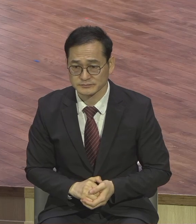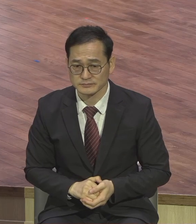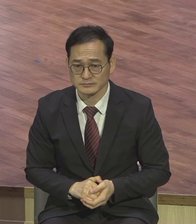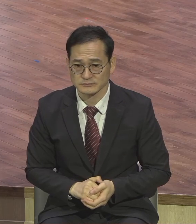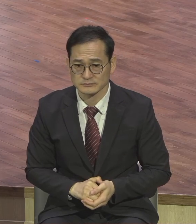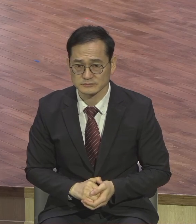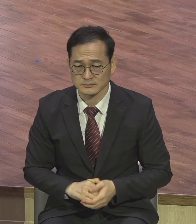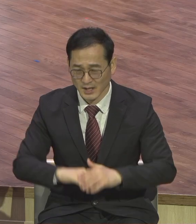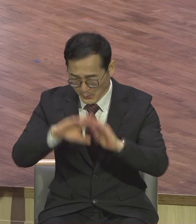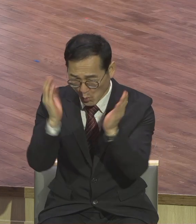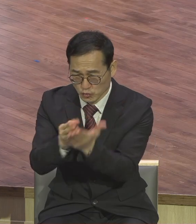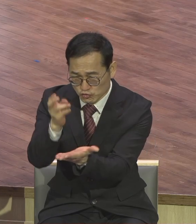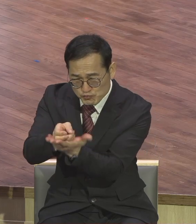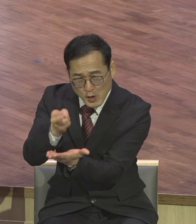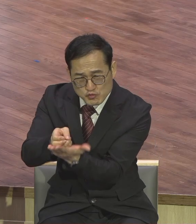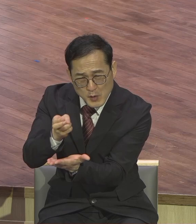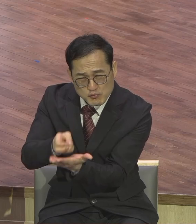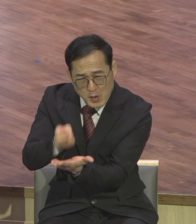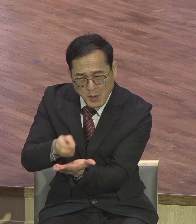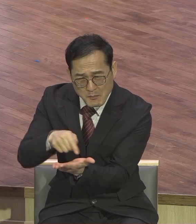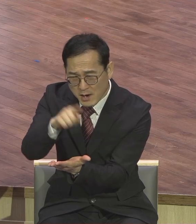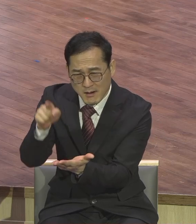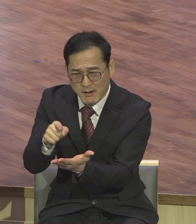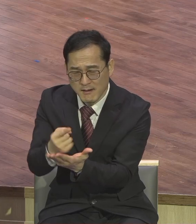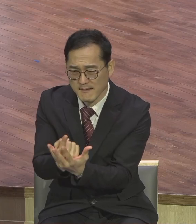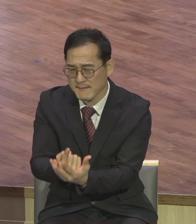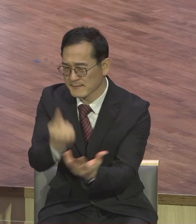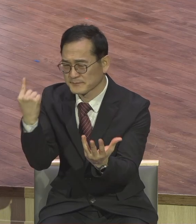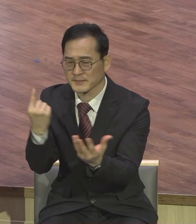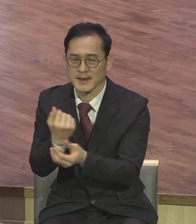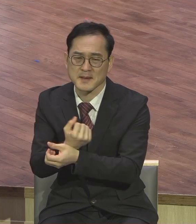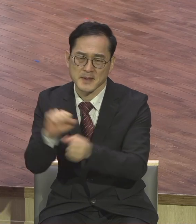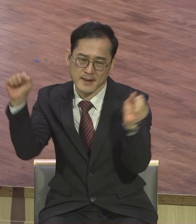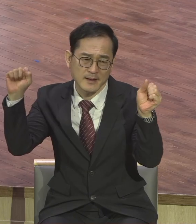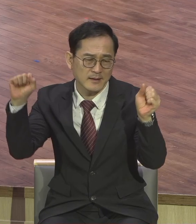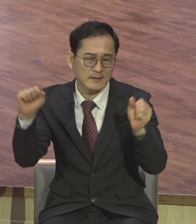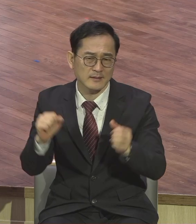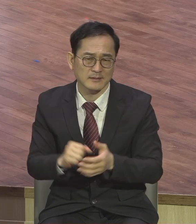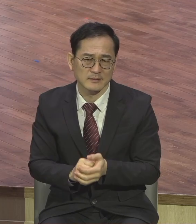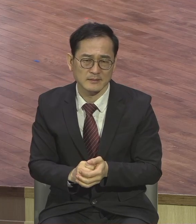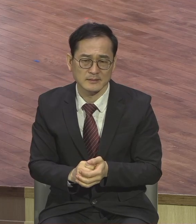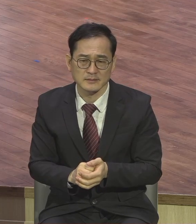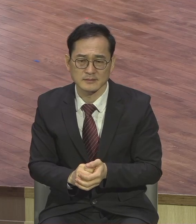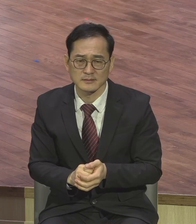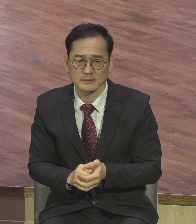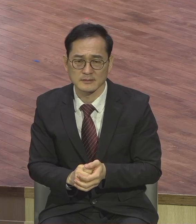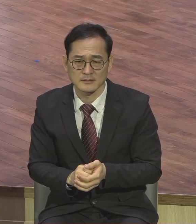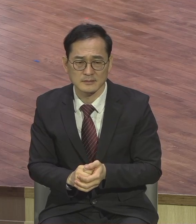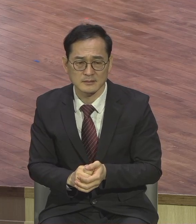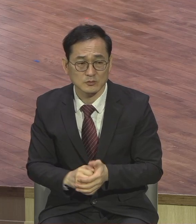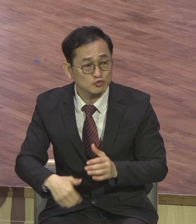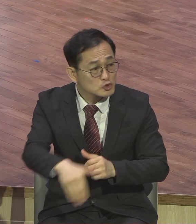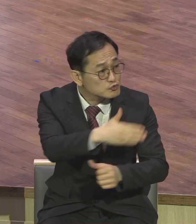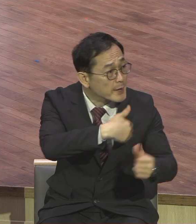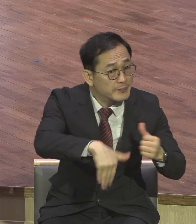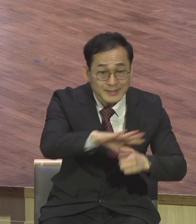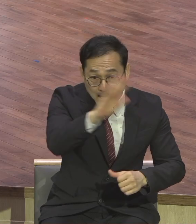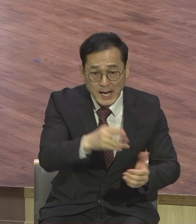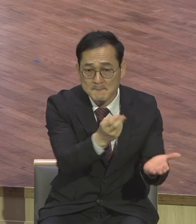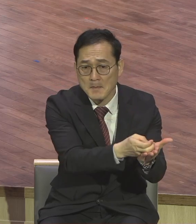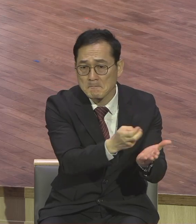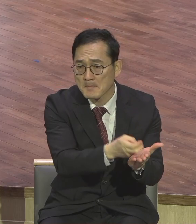모든 율법에서 완전 자유. 다 율법이에요, 지금. 우리 환경은 다